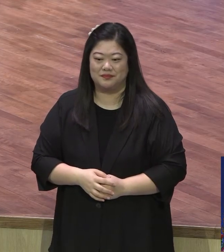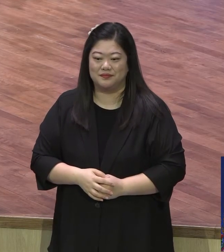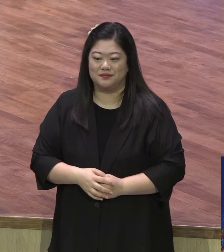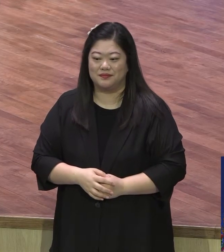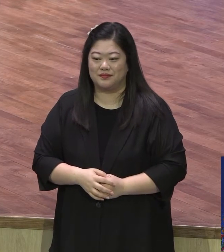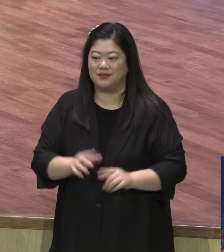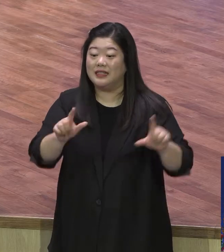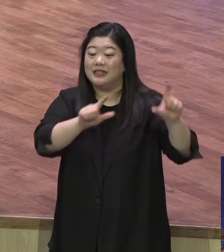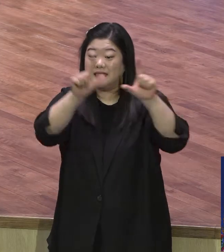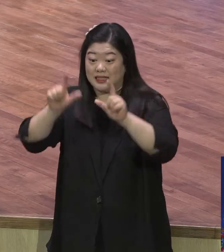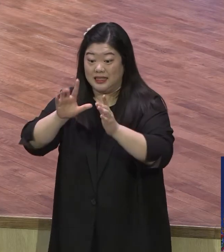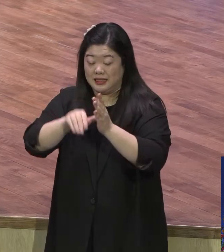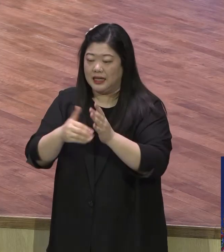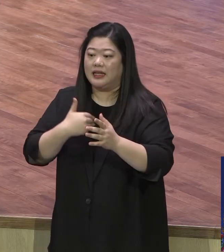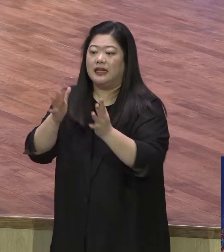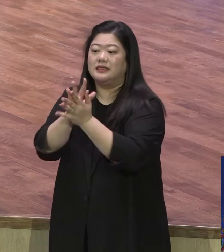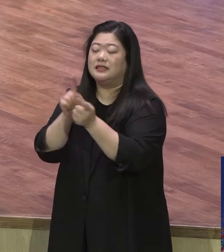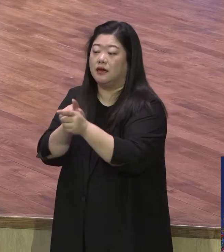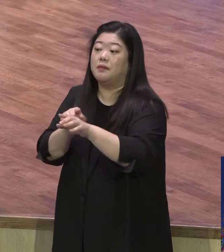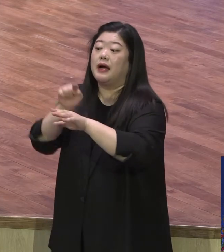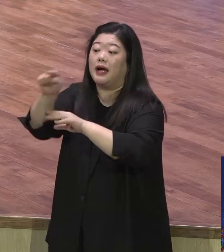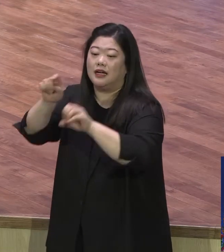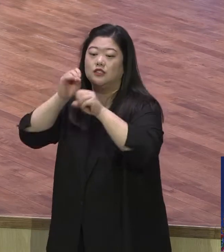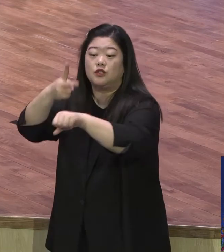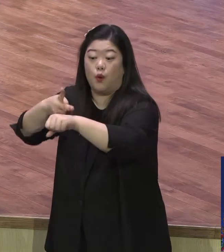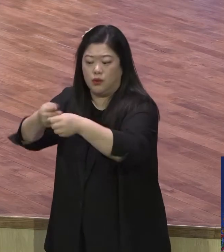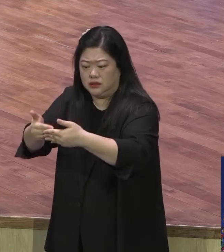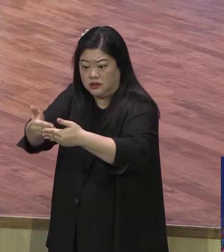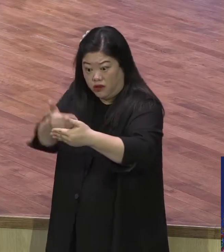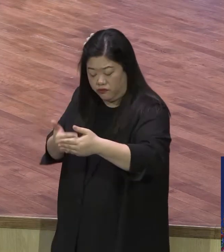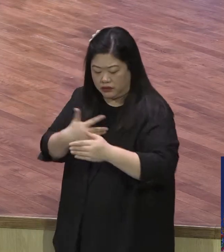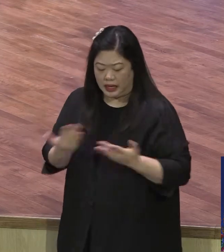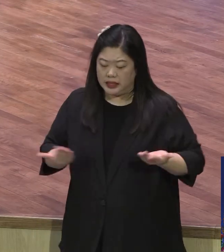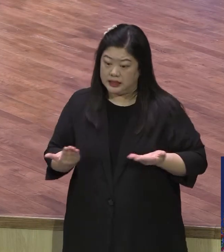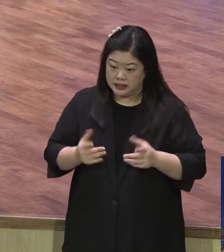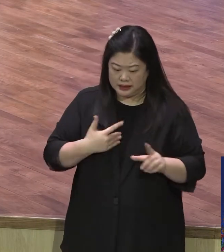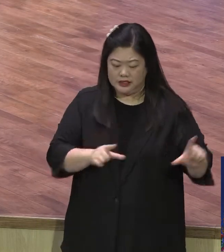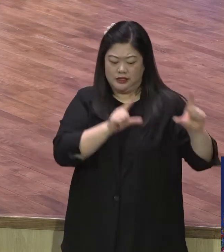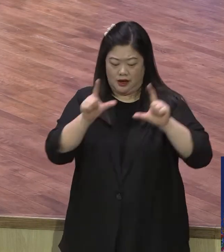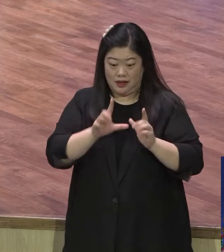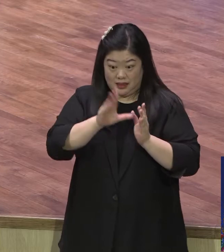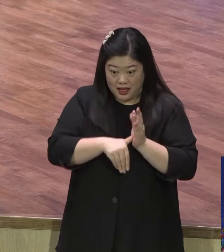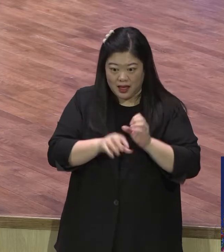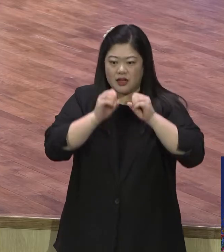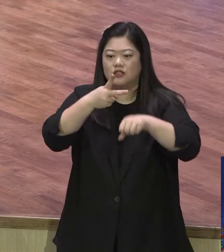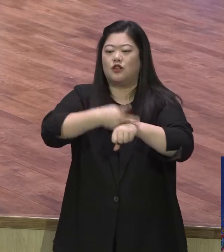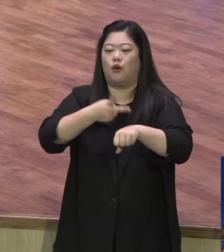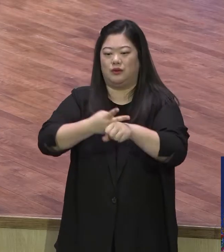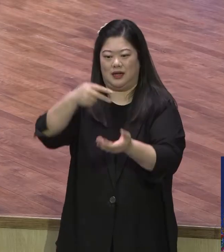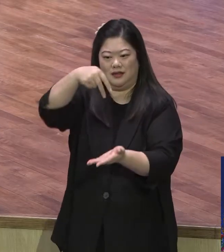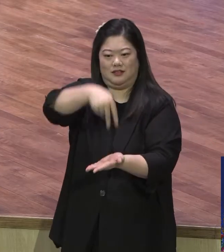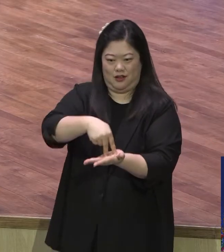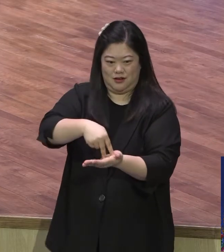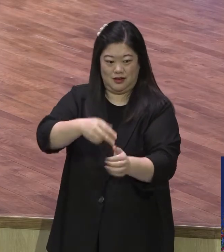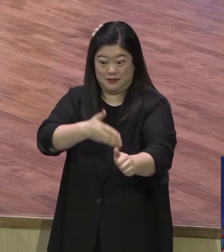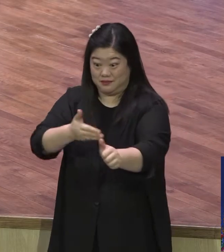현장 선교사로서 서세요 그리고 전 세계에 향해서 믿음에 도전하는 선교 정인되기를 제모로 축복합니다